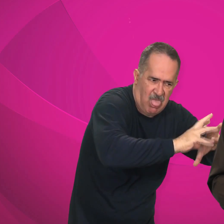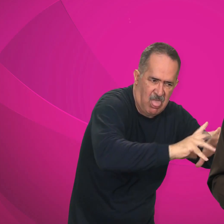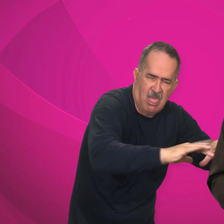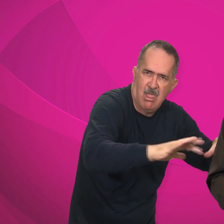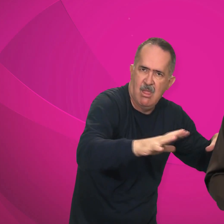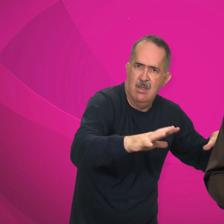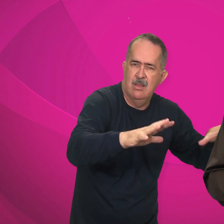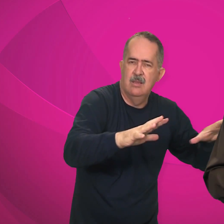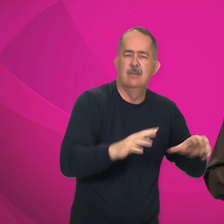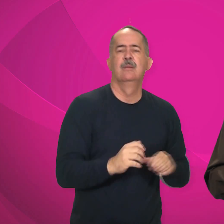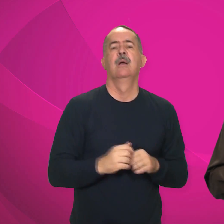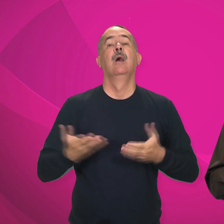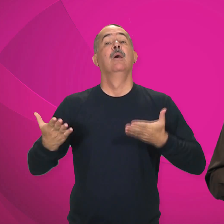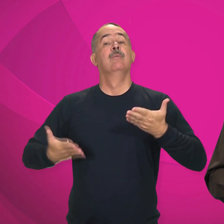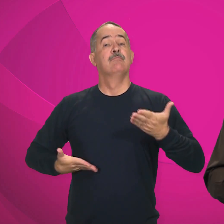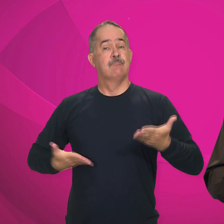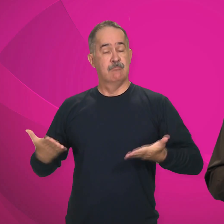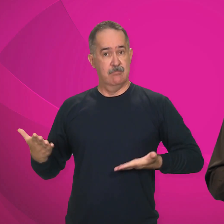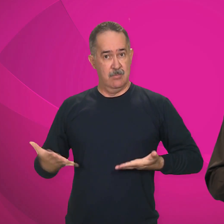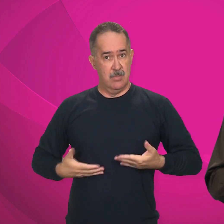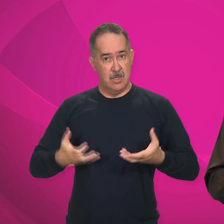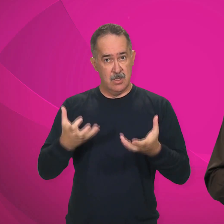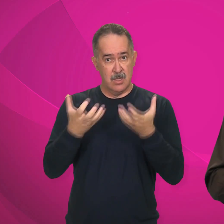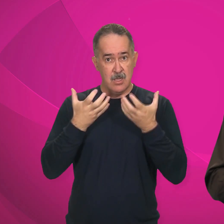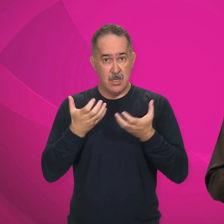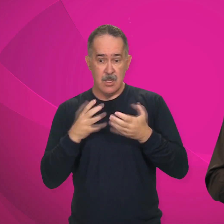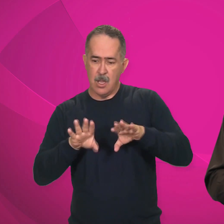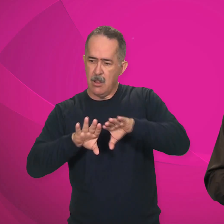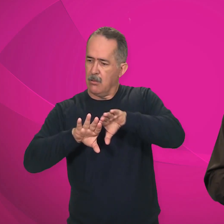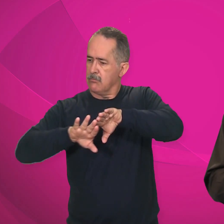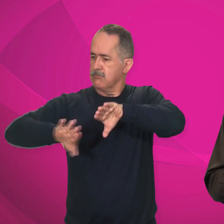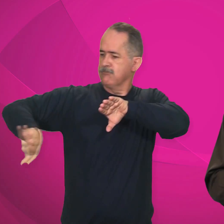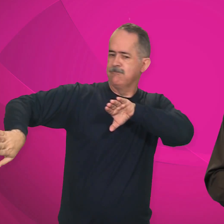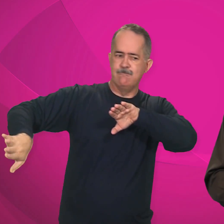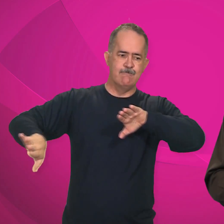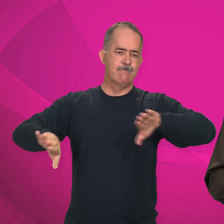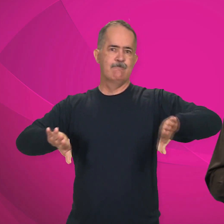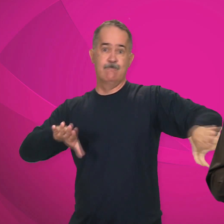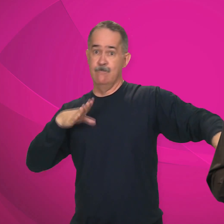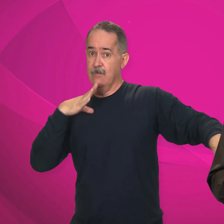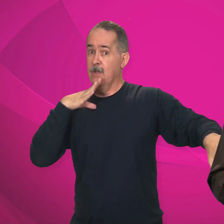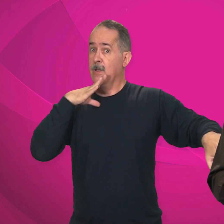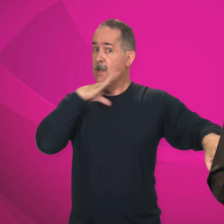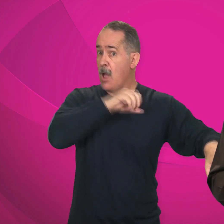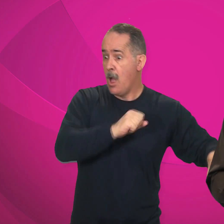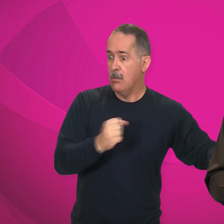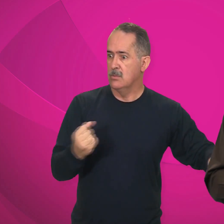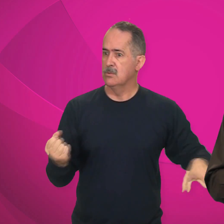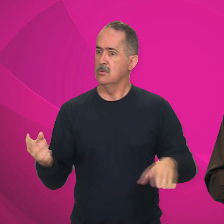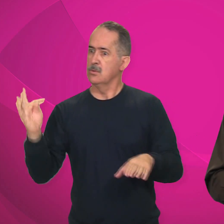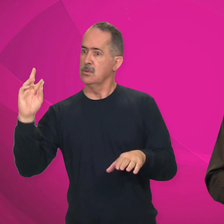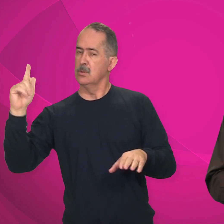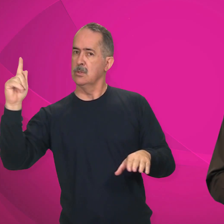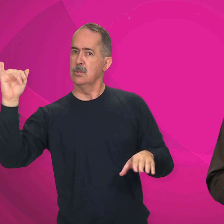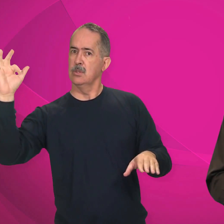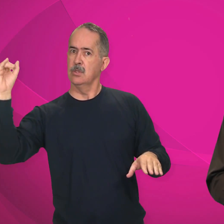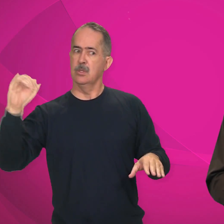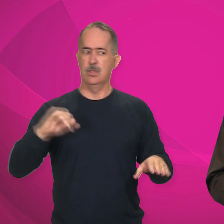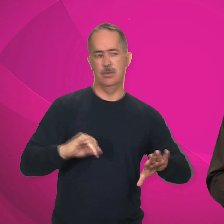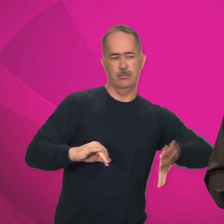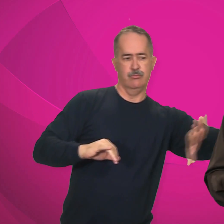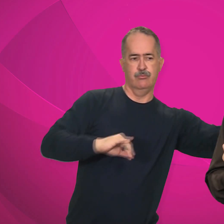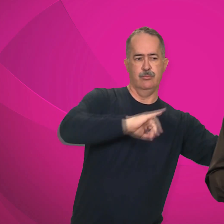colheita. Há os empregados que se propõem a separar logo uma planta da